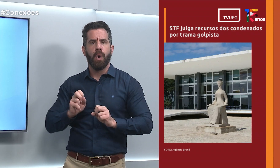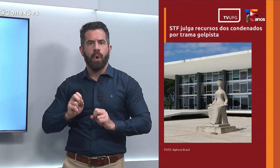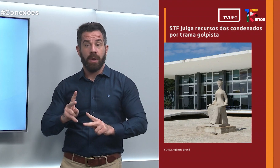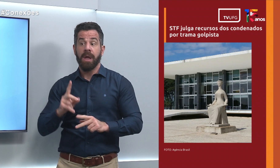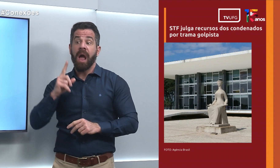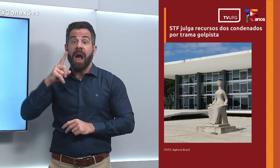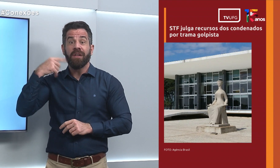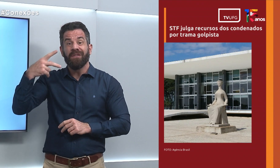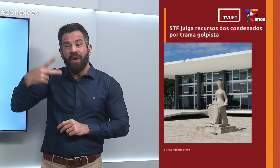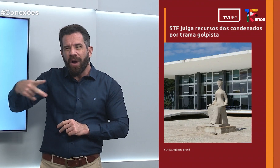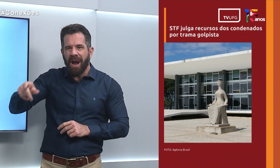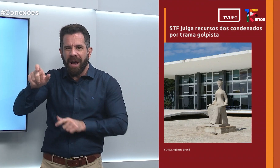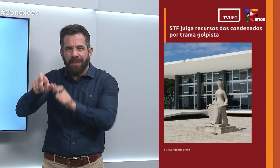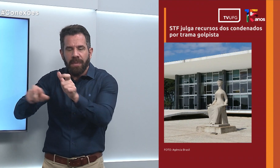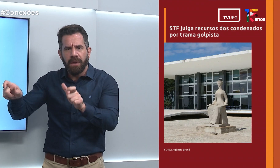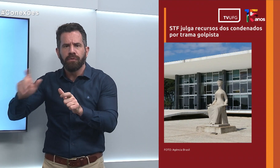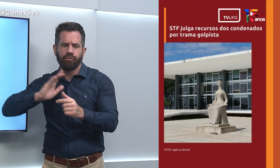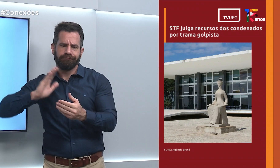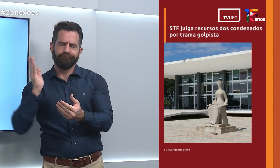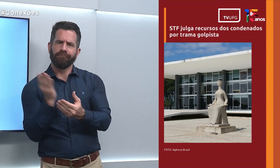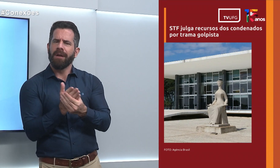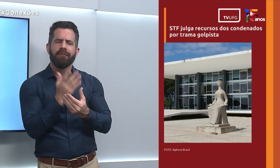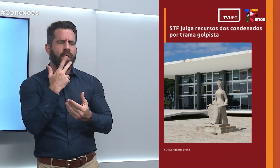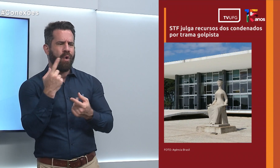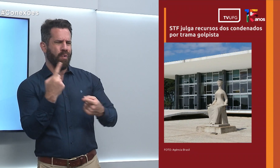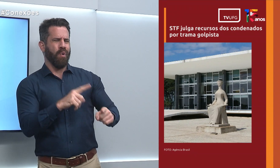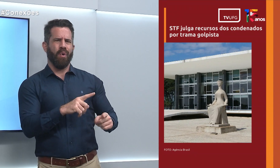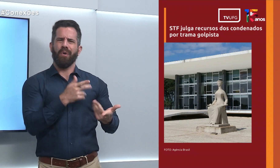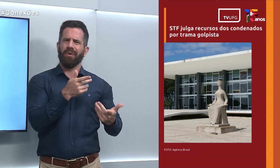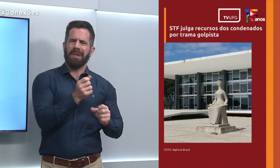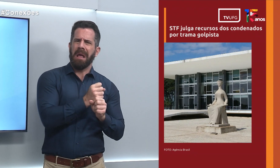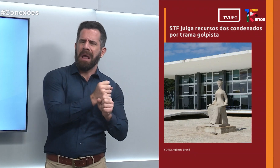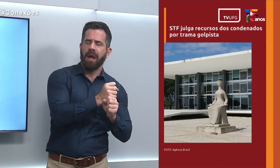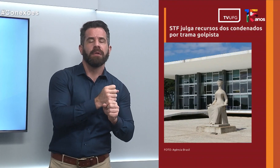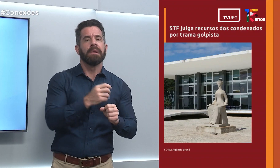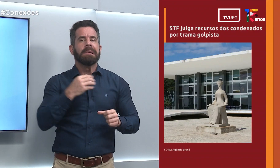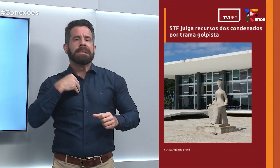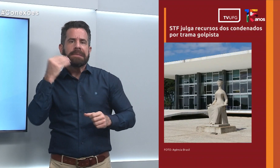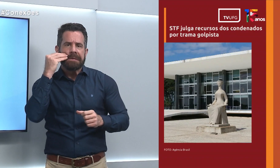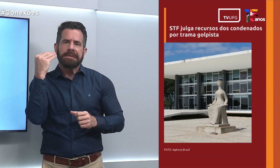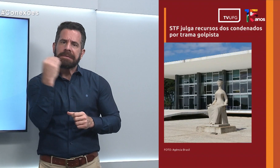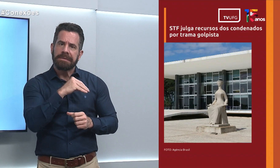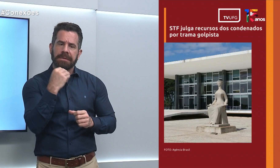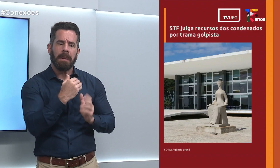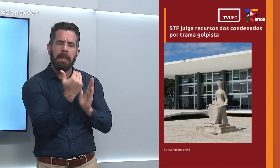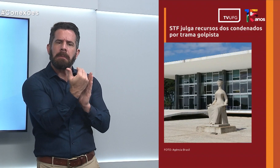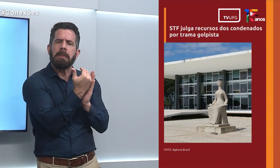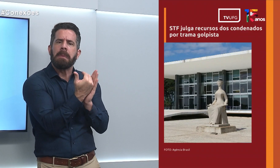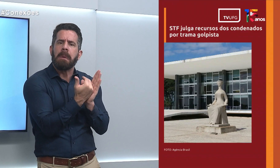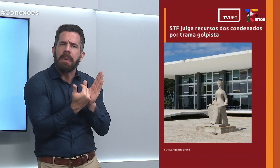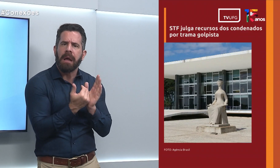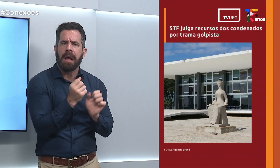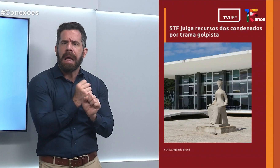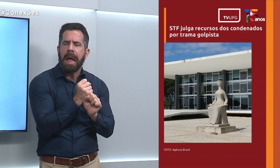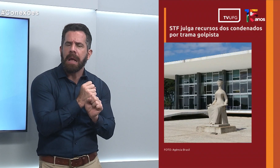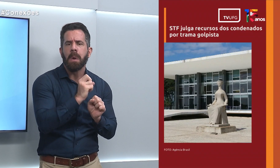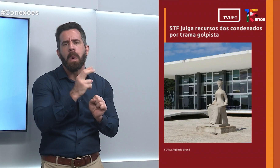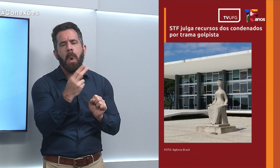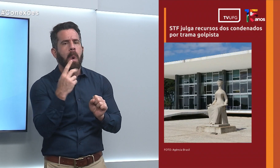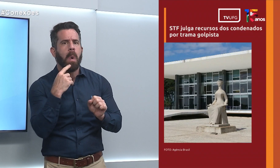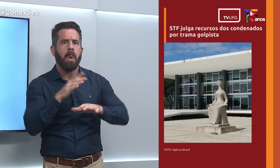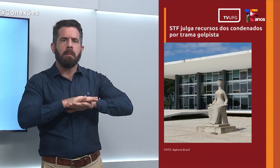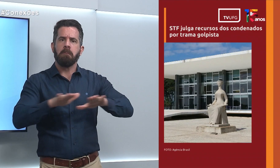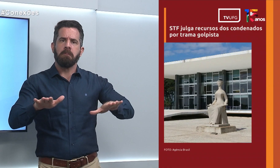serão apresentados pelas defesas, o tribunal pode reduzir penas ou até mesmo extinguir as punições. Segundo